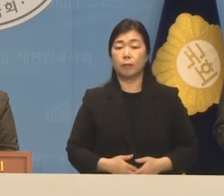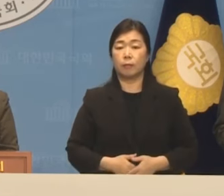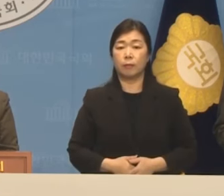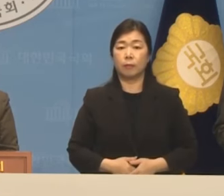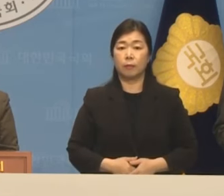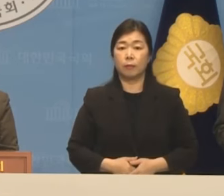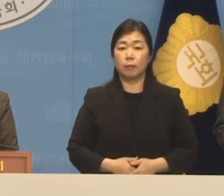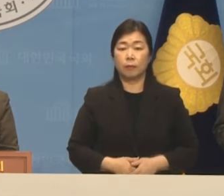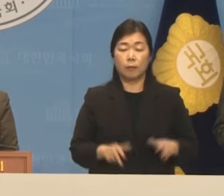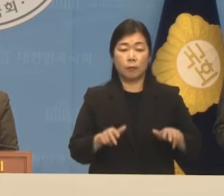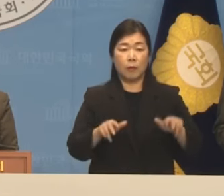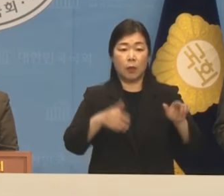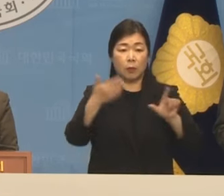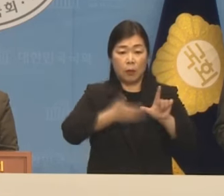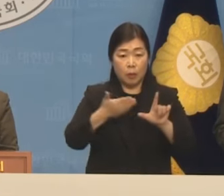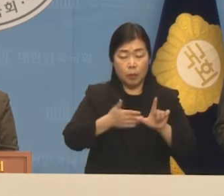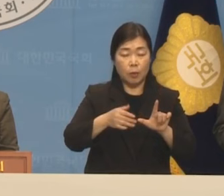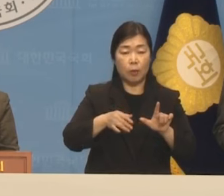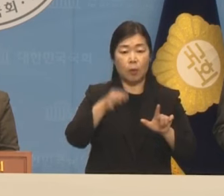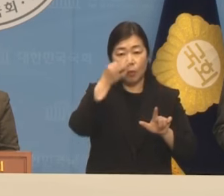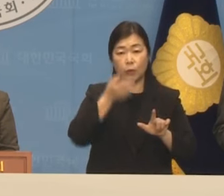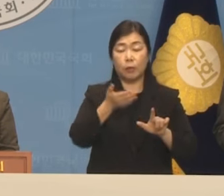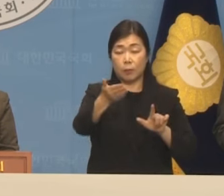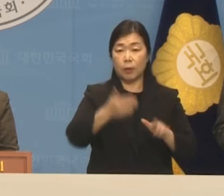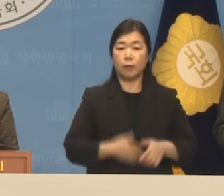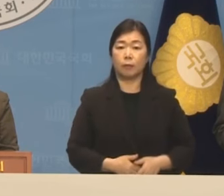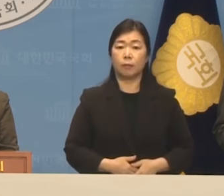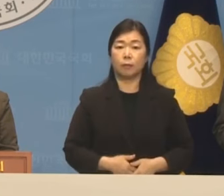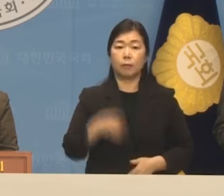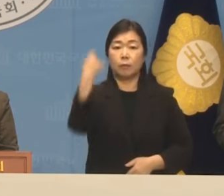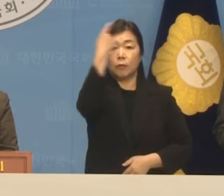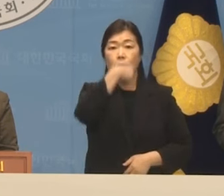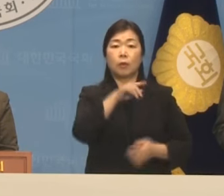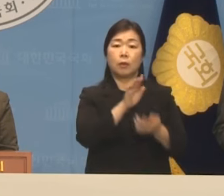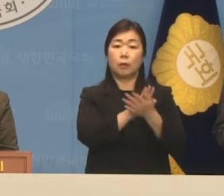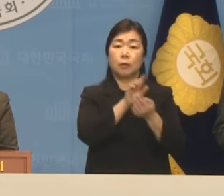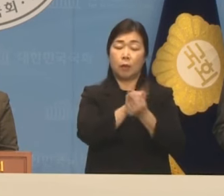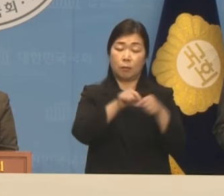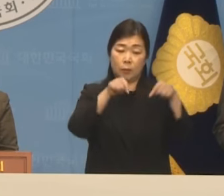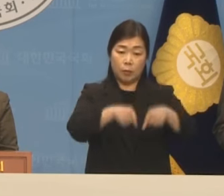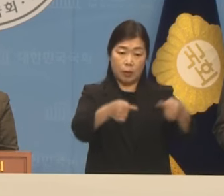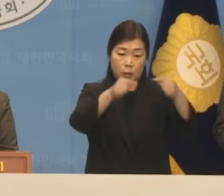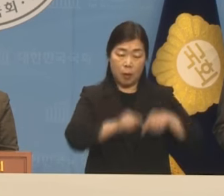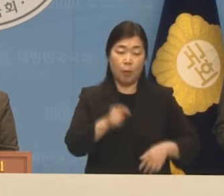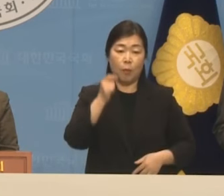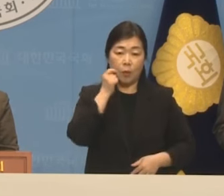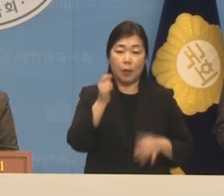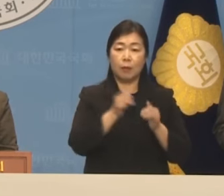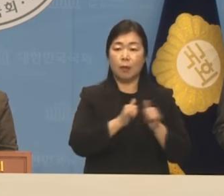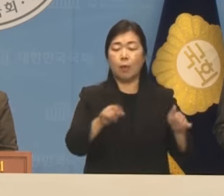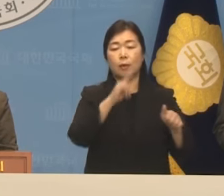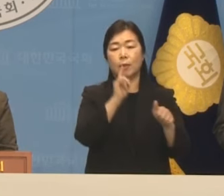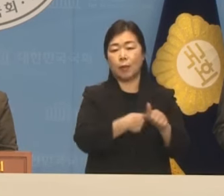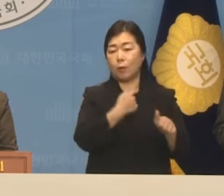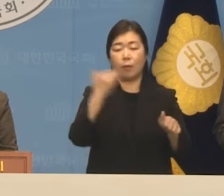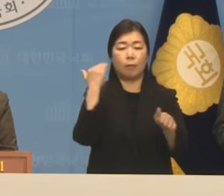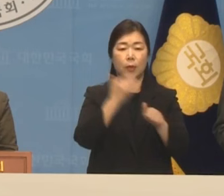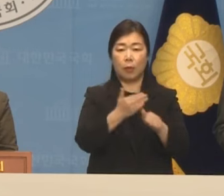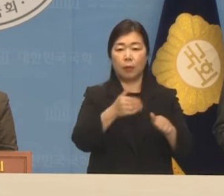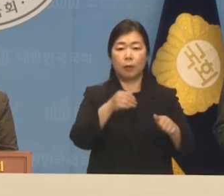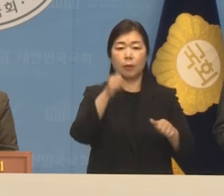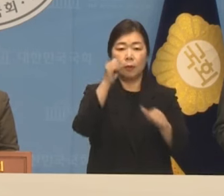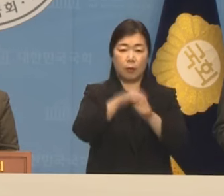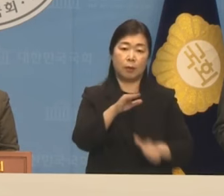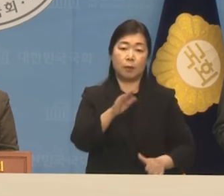실시간 생방송으로 개최될 것이다. 면접 심사에 참여하지 못하는 예비 후보자는 자동으로